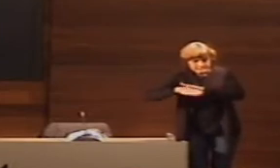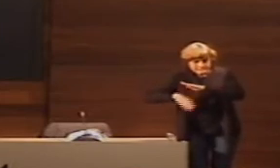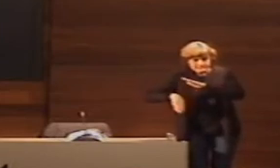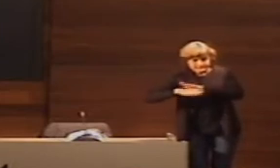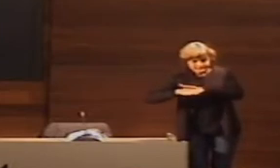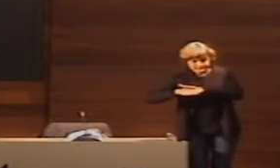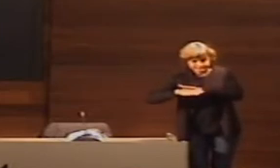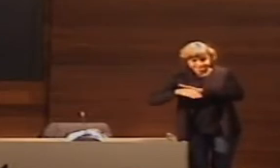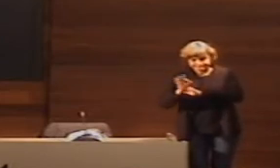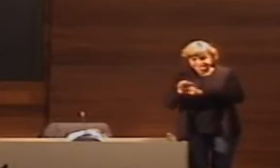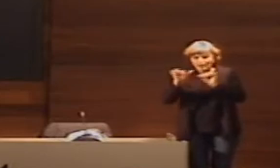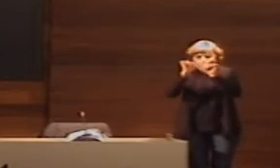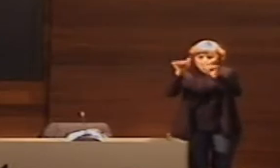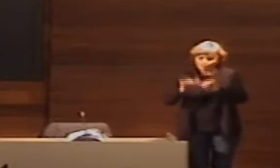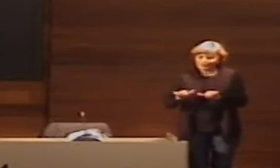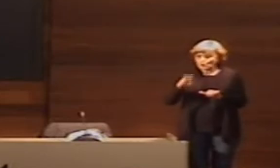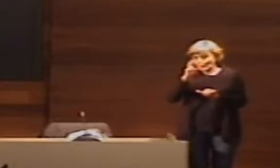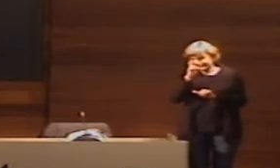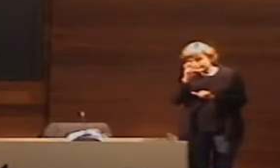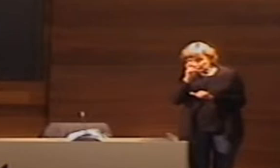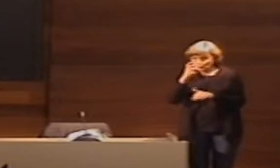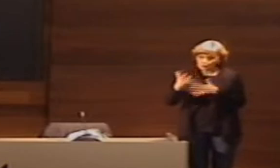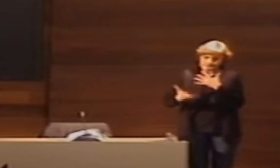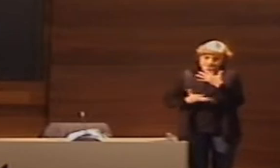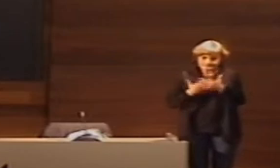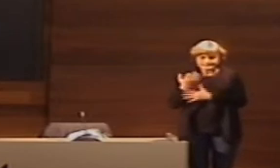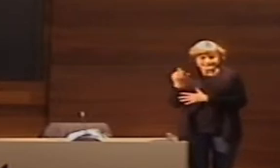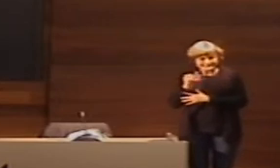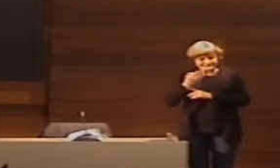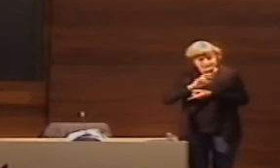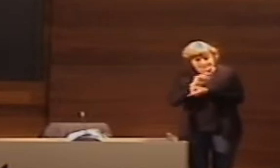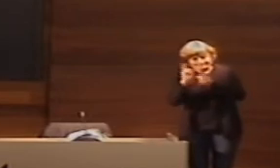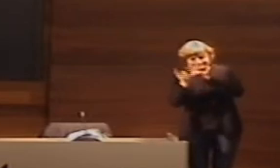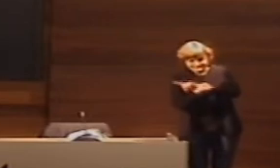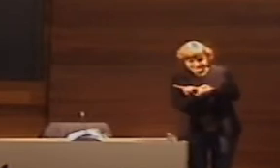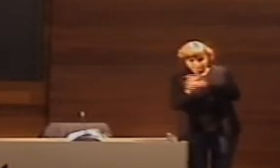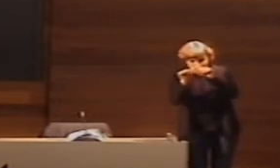son un lobby muy activo a la hora de la definición de las políticas de residuos en este estado, ¿no?